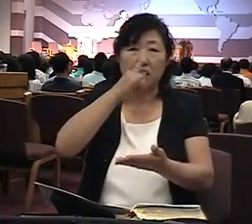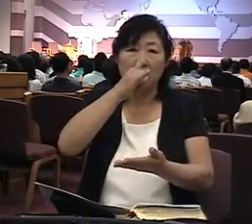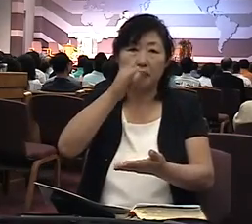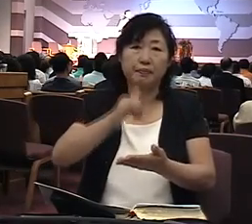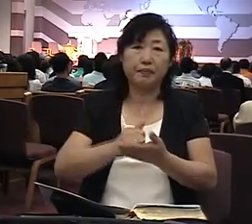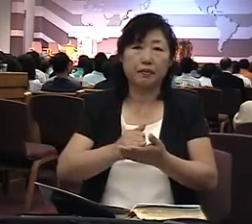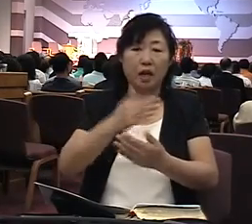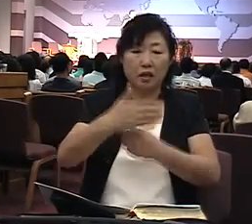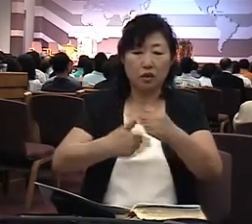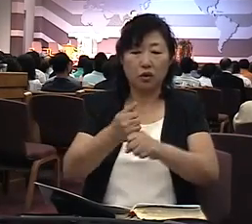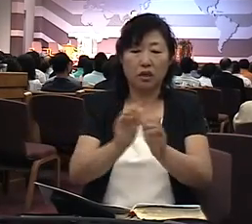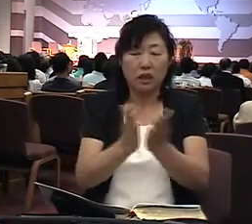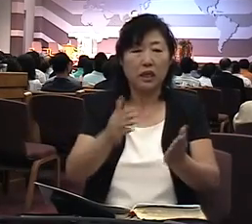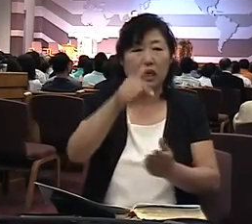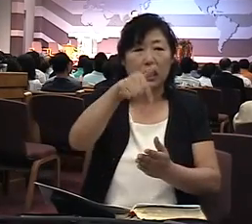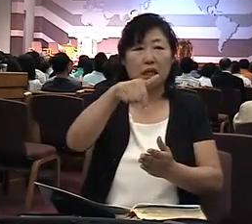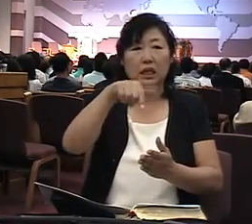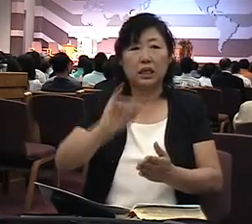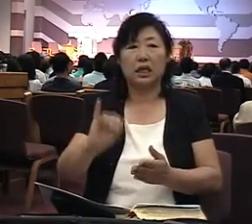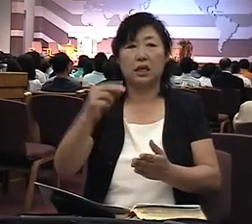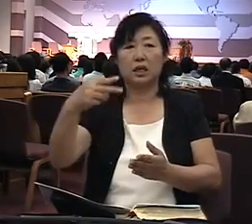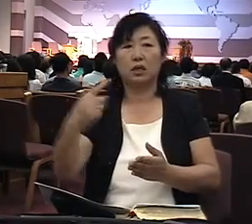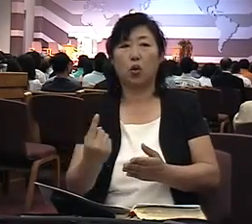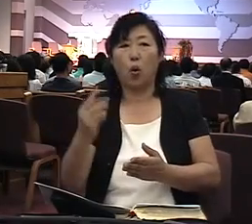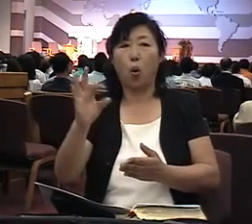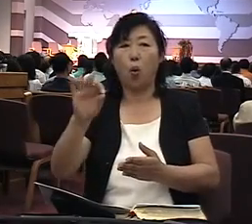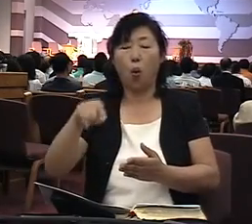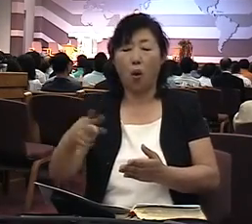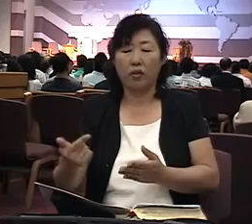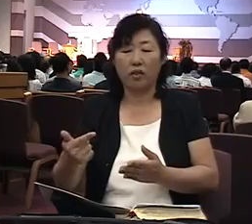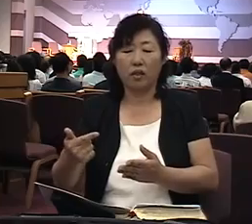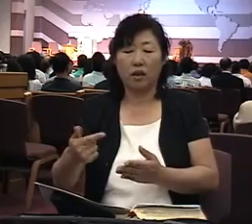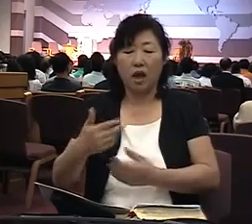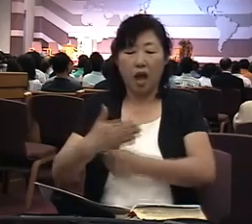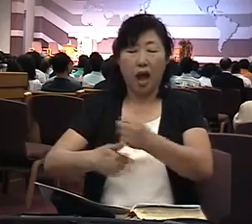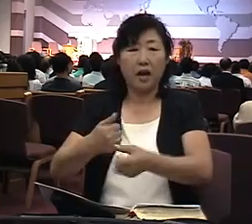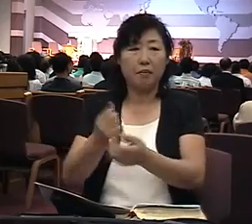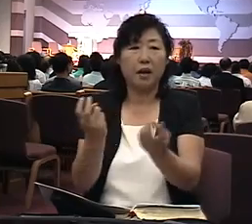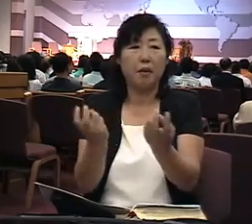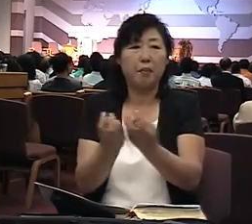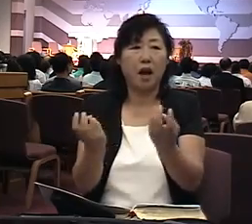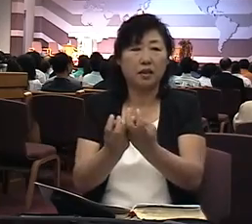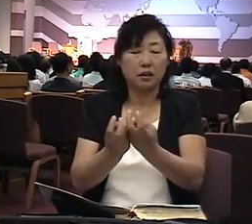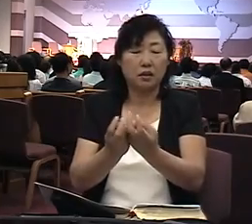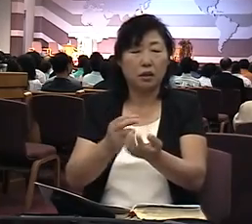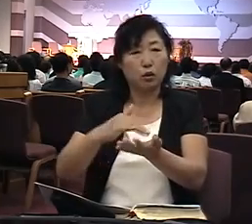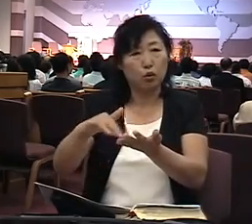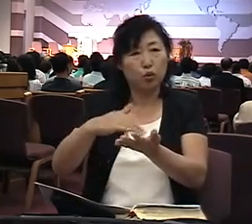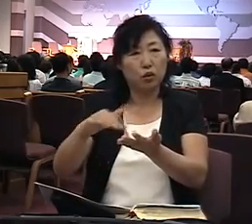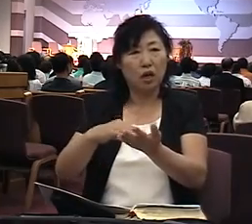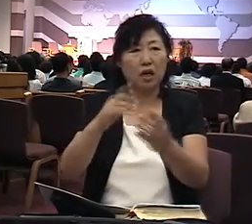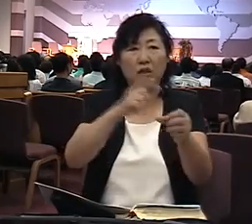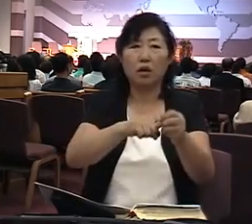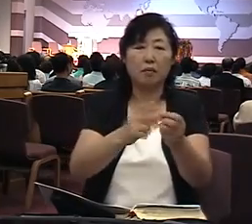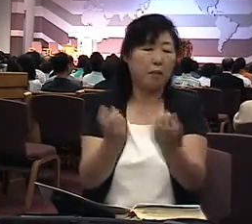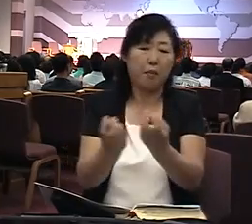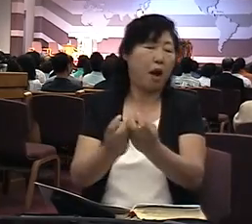성경의 그 기드온의 이야기를 보아도 하나님의 방식은 이 숫자적인 방법이 아니라는 것을 우리가 볼 수가 있습니다.